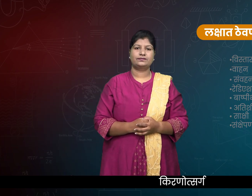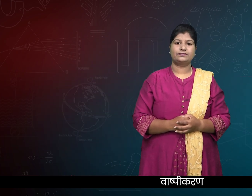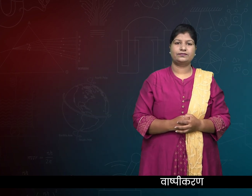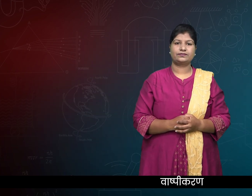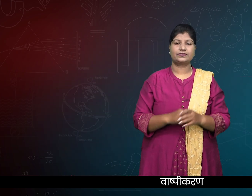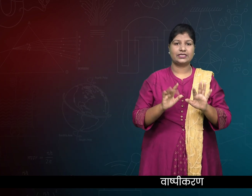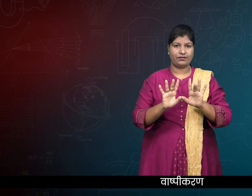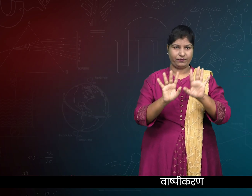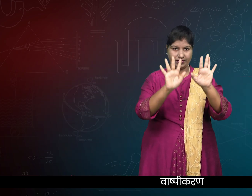बाष्पीकरण,